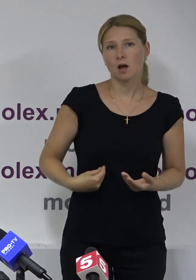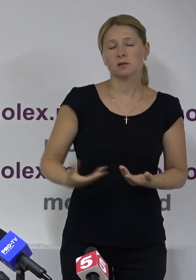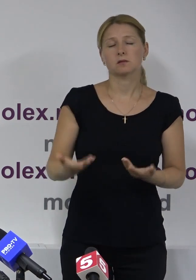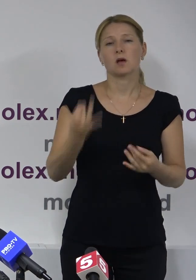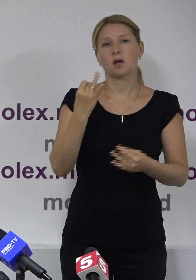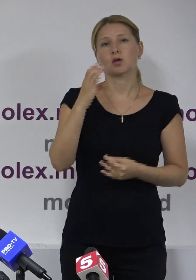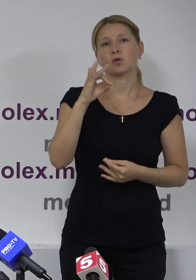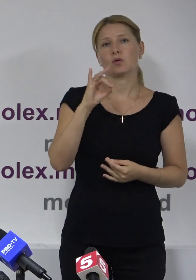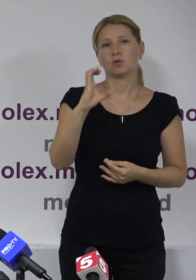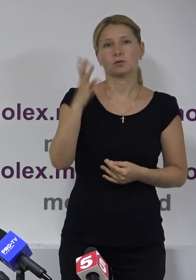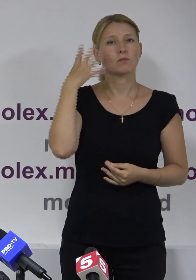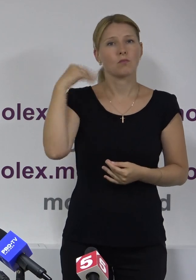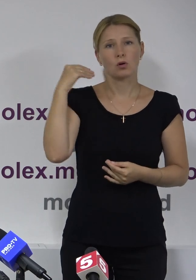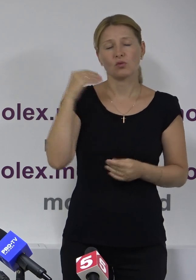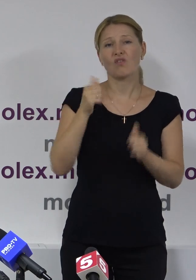Fundația Soros Moldova.